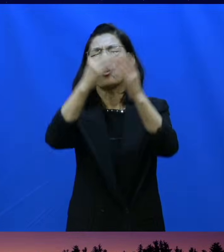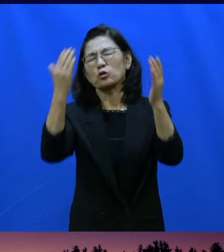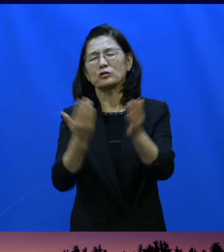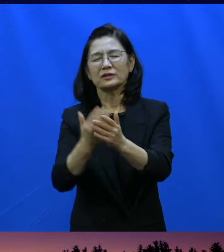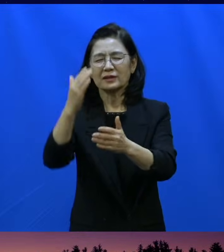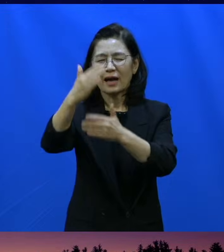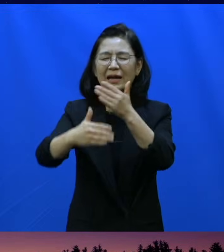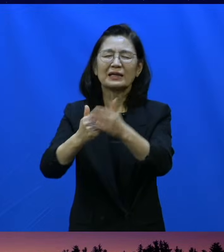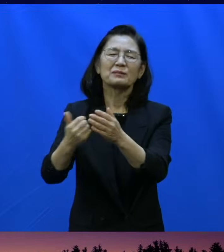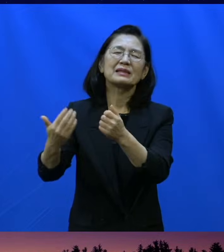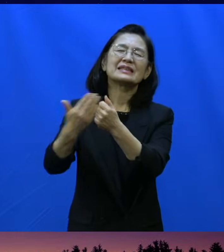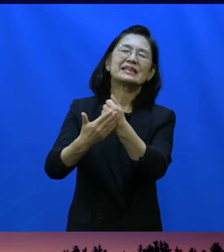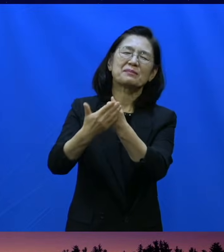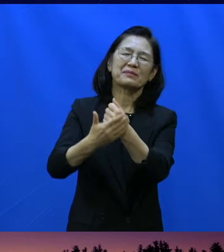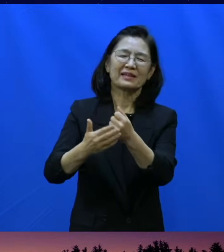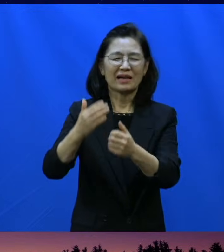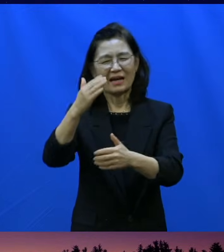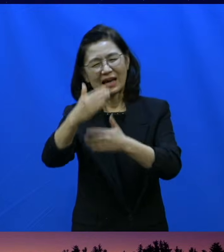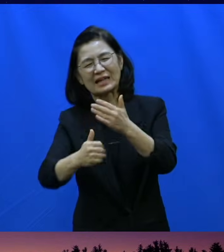은혜로 합시다.